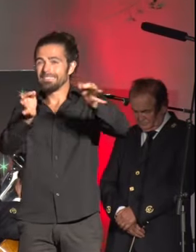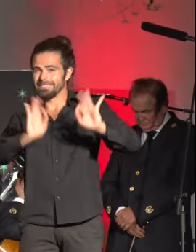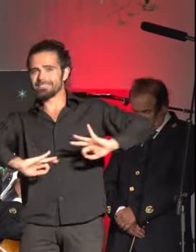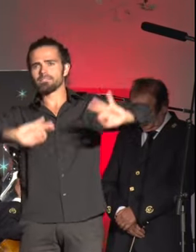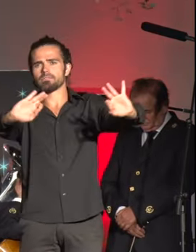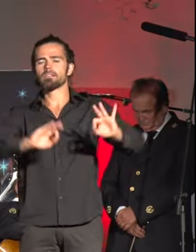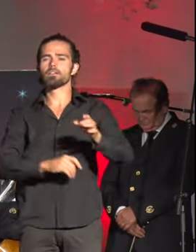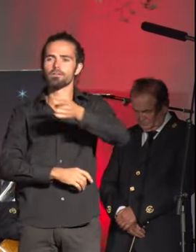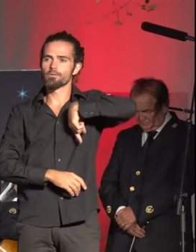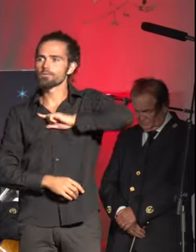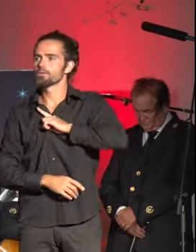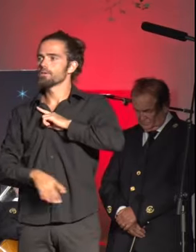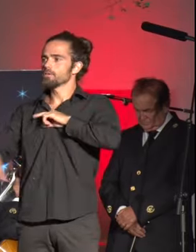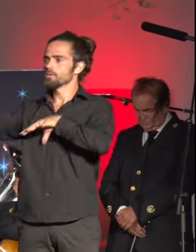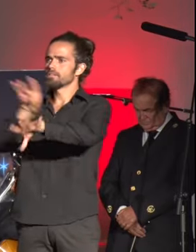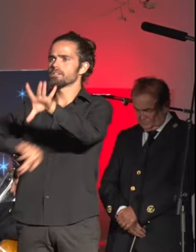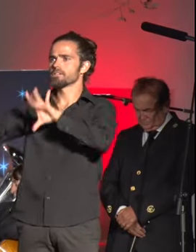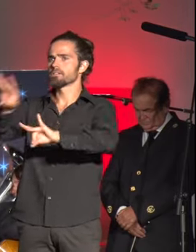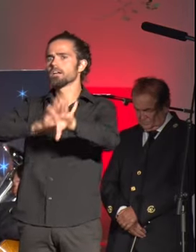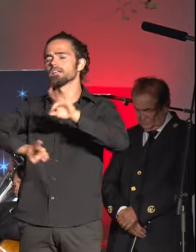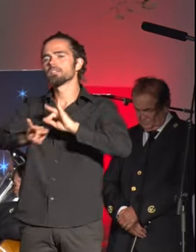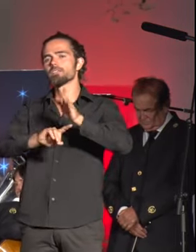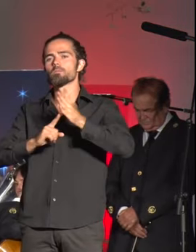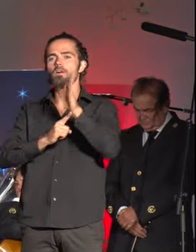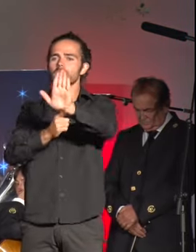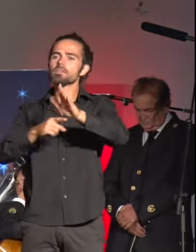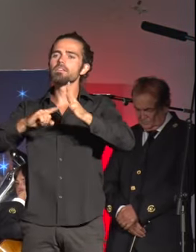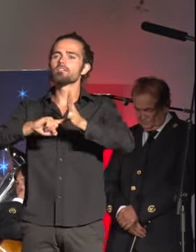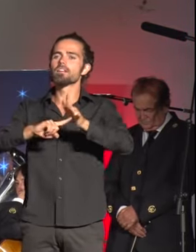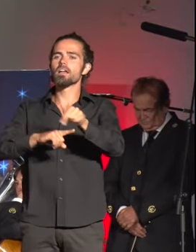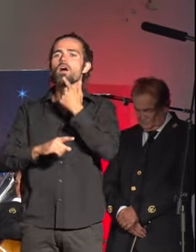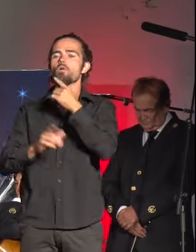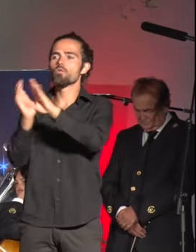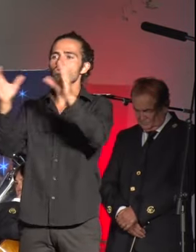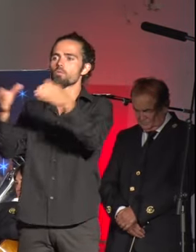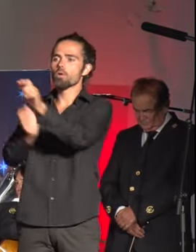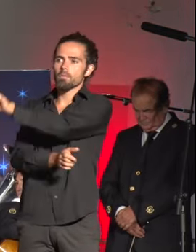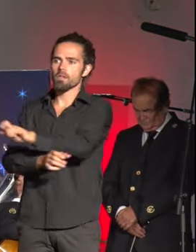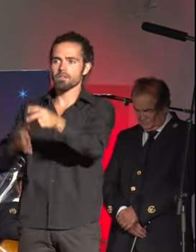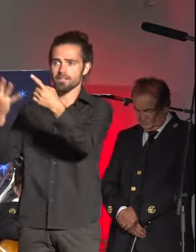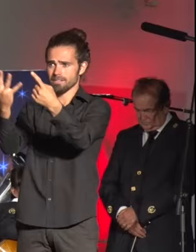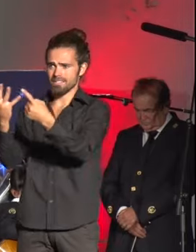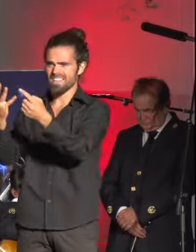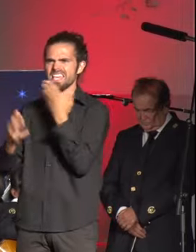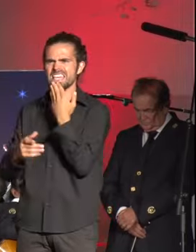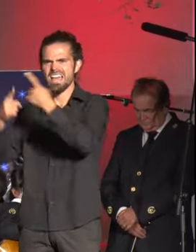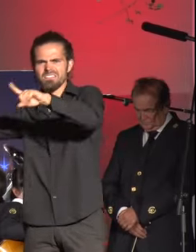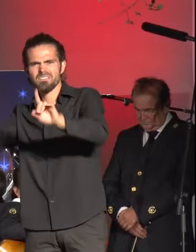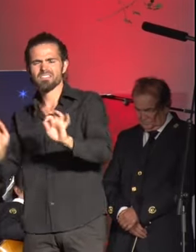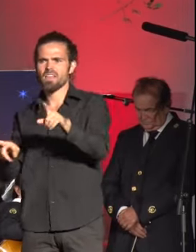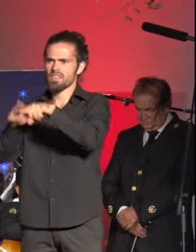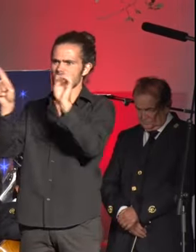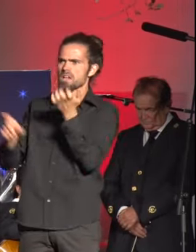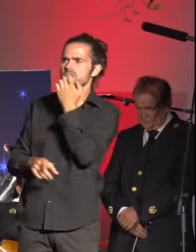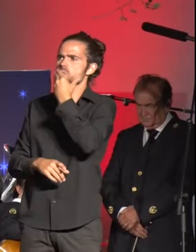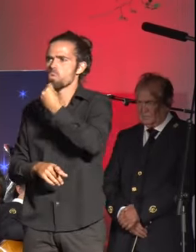elegimos como nuestros representantes en feria a un grupo de 6 personas de diferentes edades y condiciones, y nos da igual si son más o menos